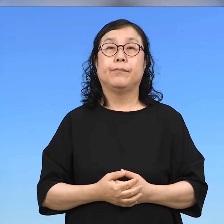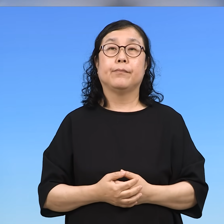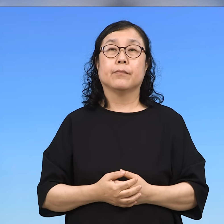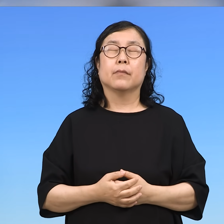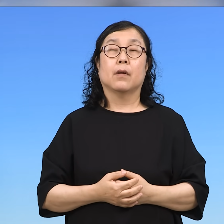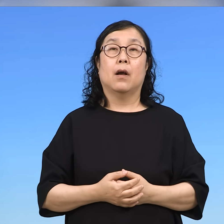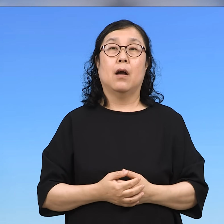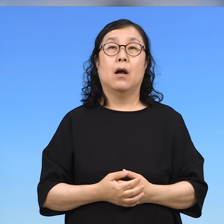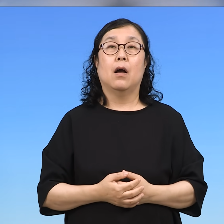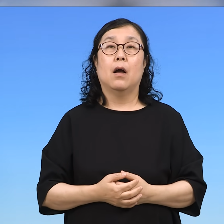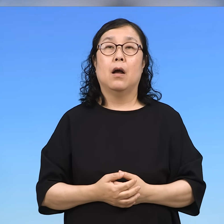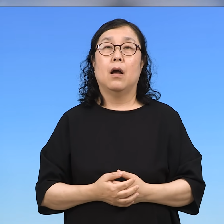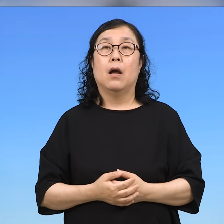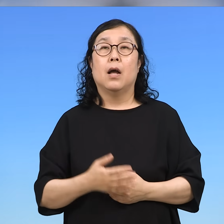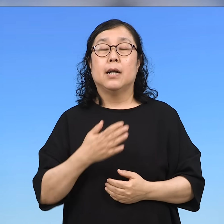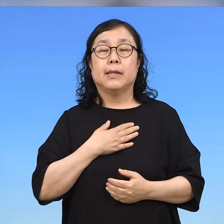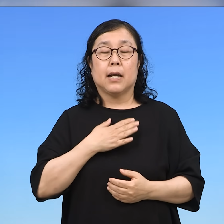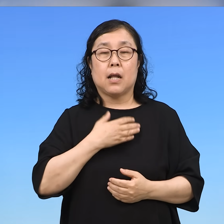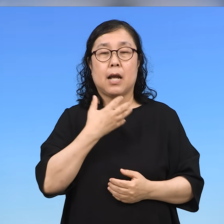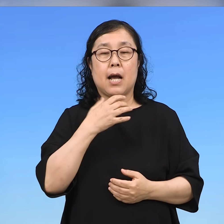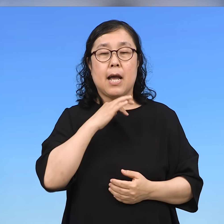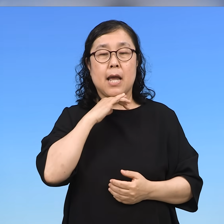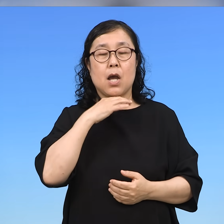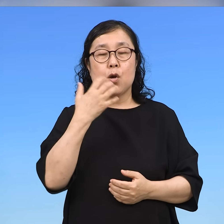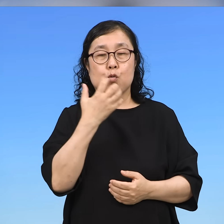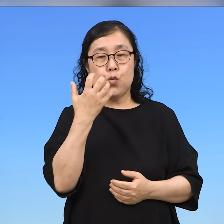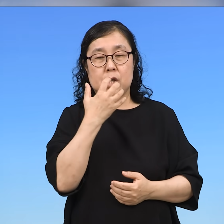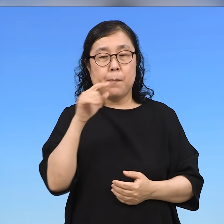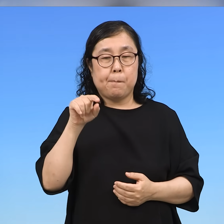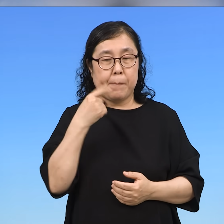해봤습니다. 아버지, 제가 만약에